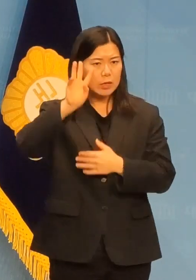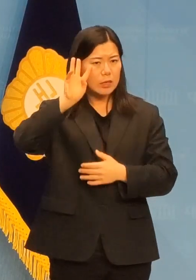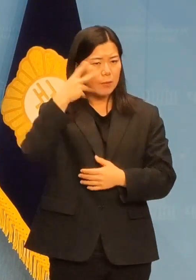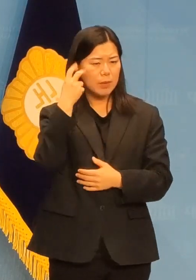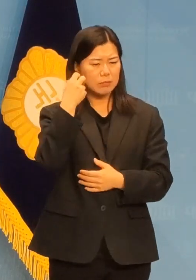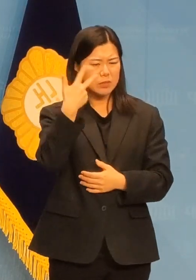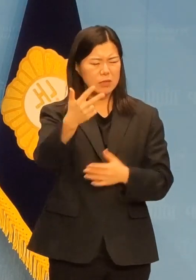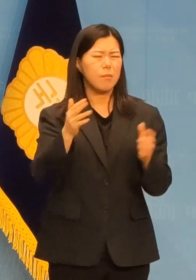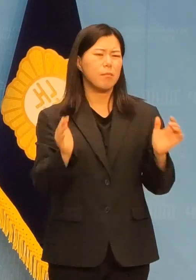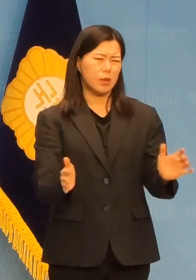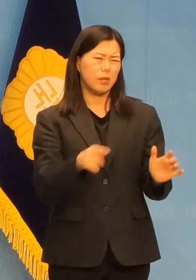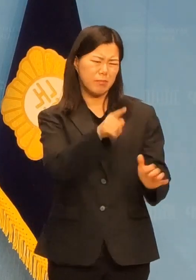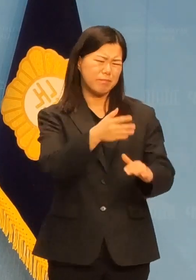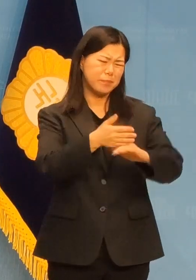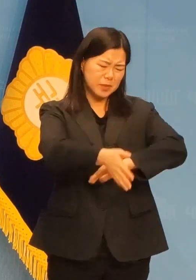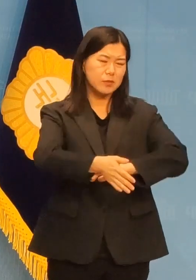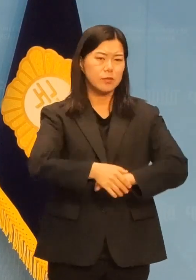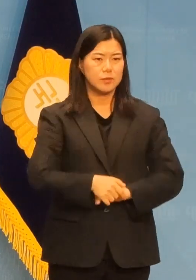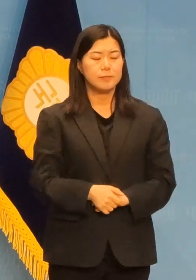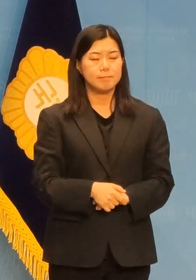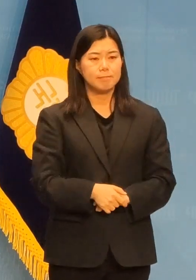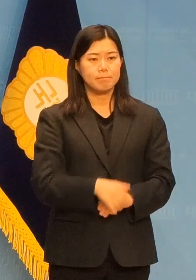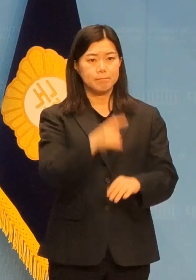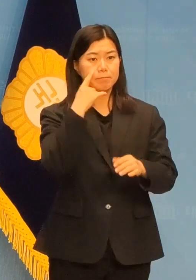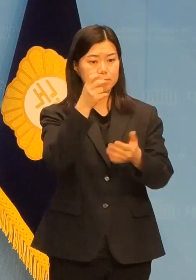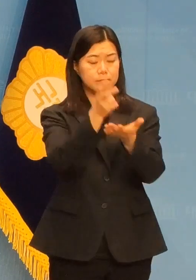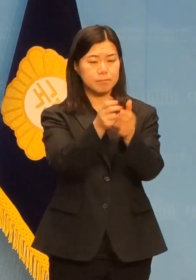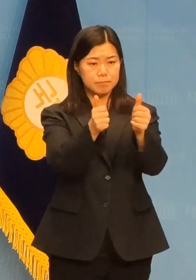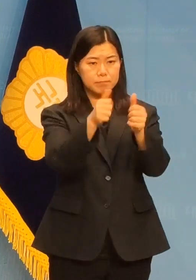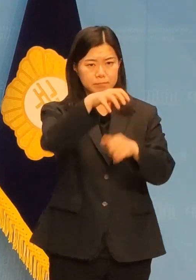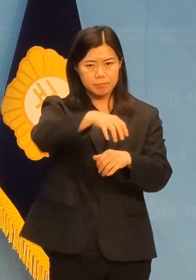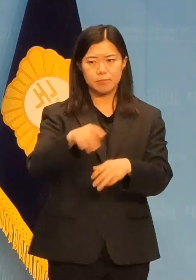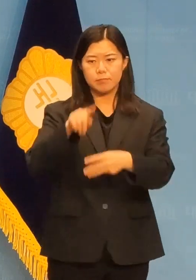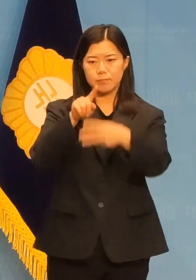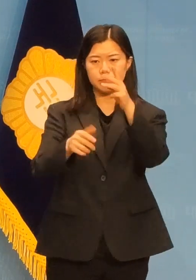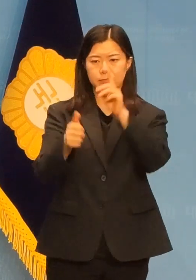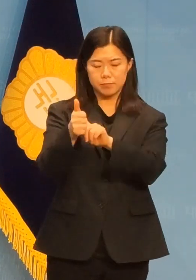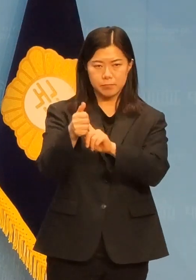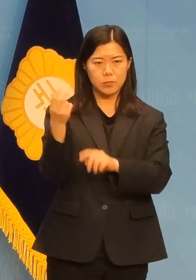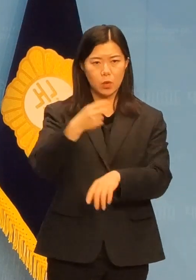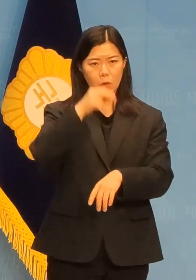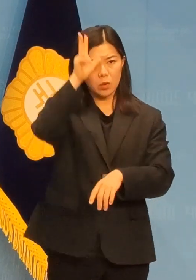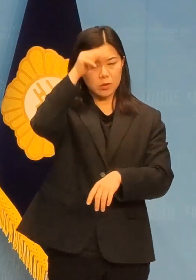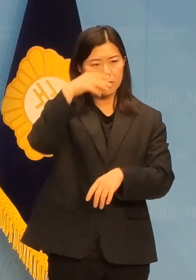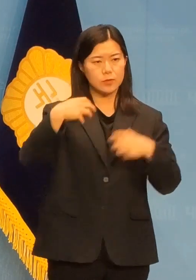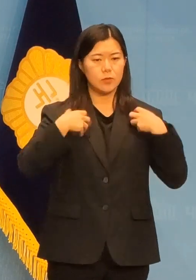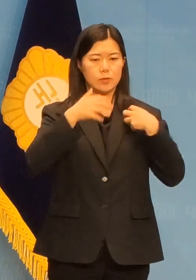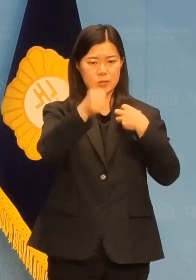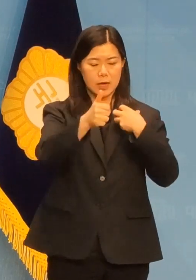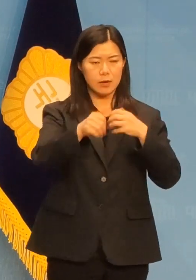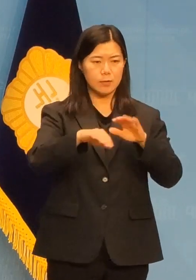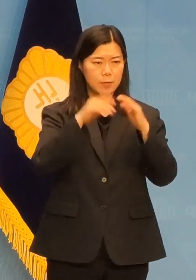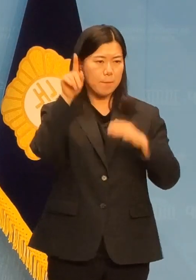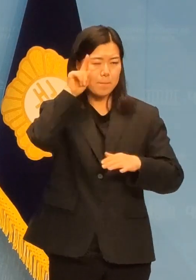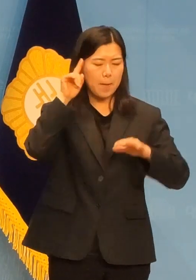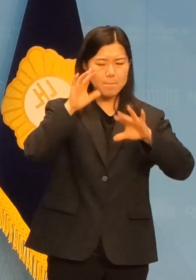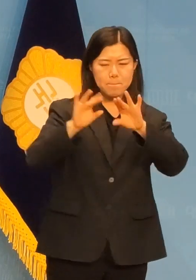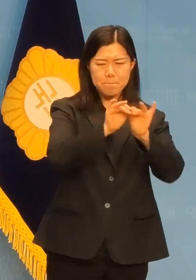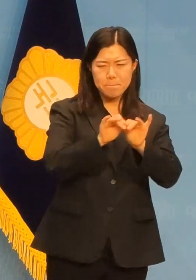327일 만에 나왔습니다. 헌법재판소가 윤석열 전 대통령과 조지호 경찰청장을 만장일치